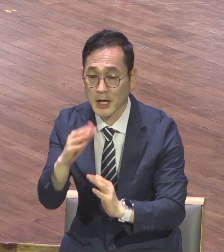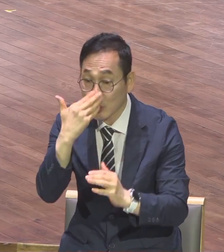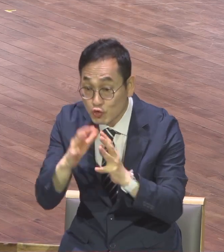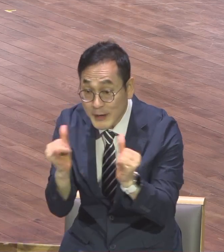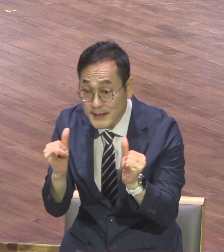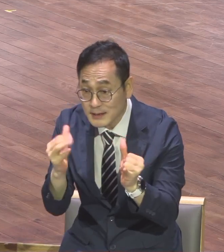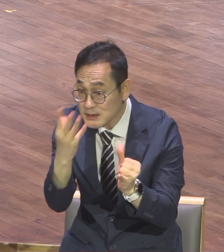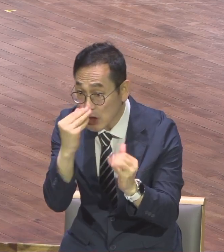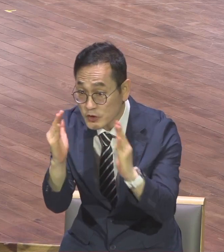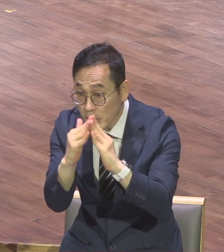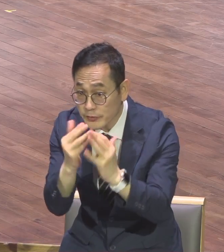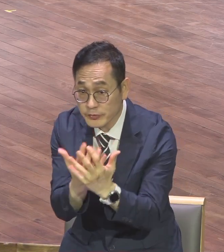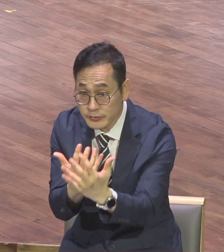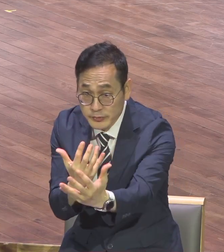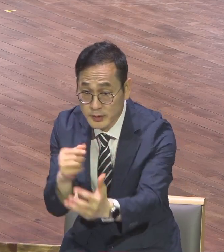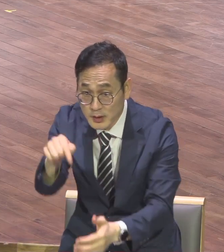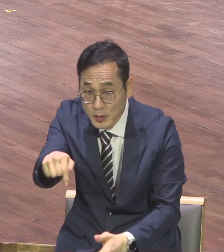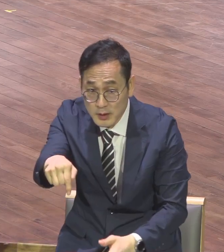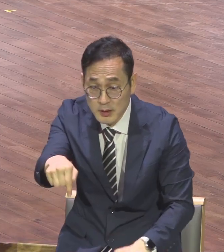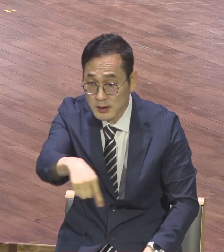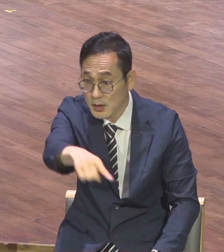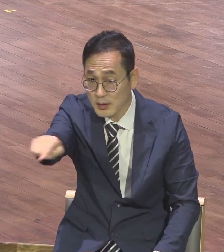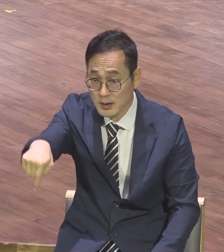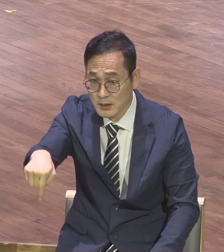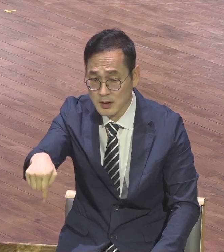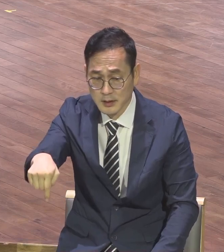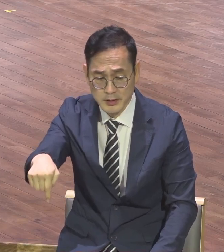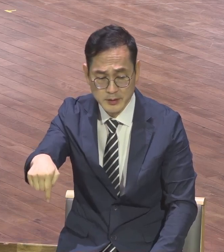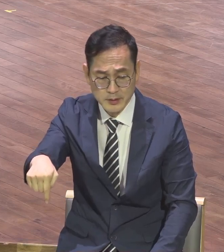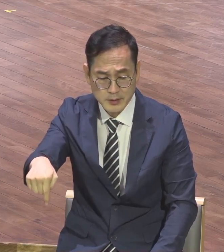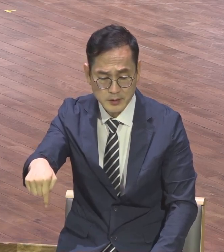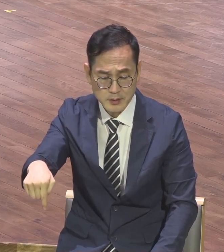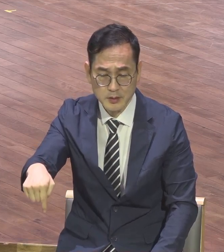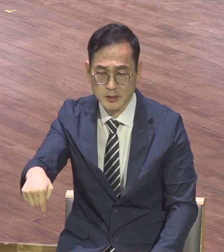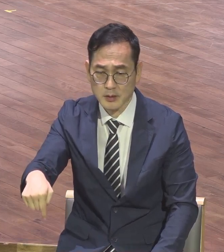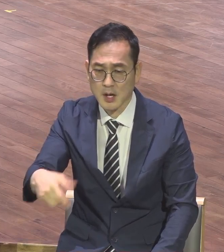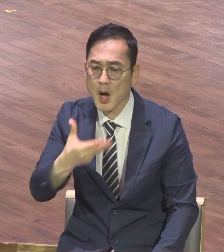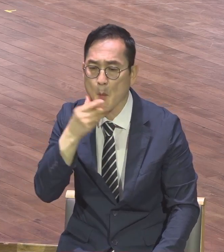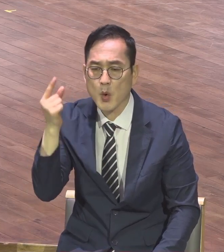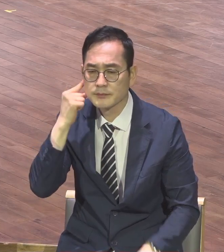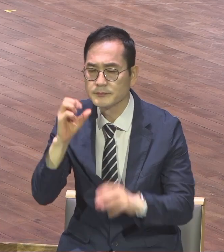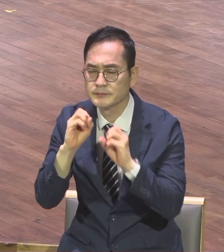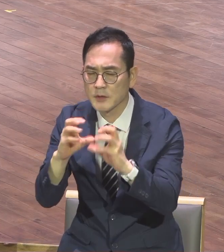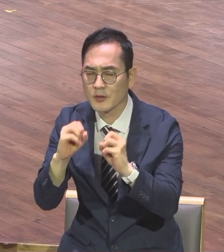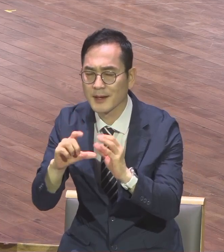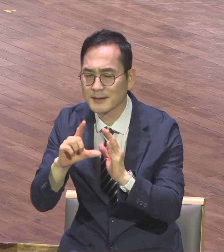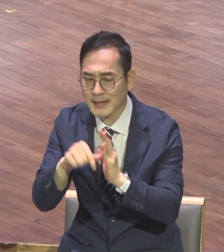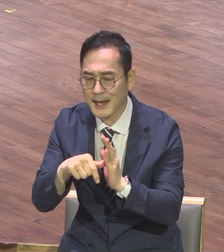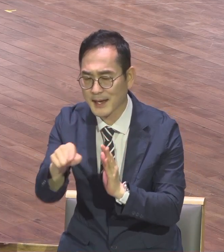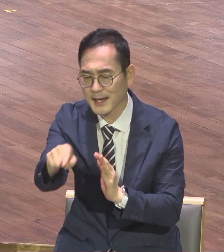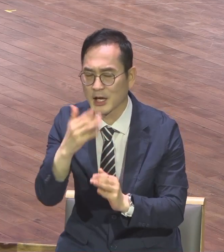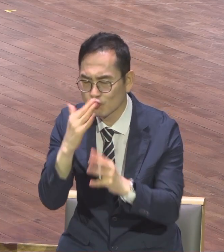회당으로 들어갔어요. 그것은요, 구원의 복음을 받는 데 있어서 유대인을